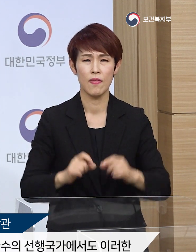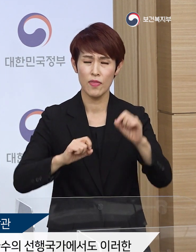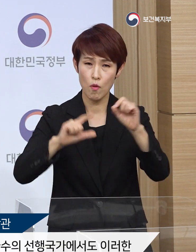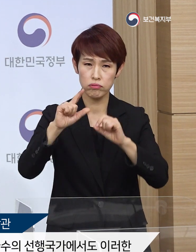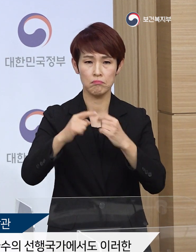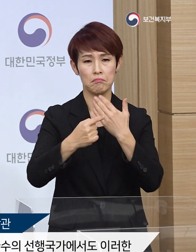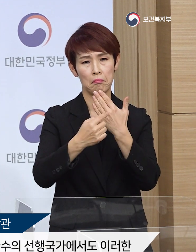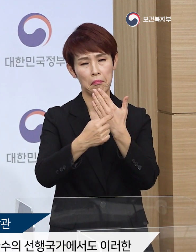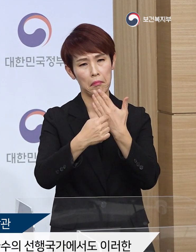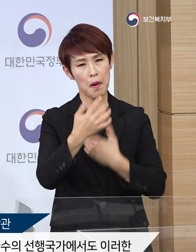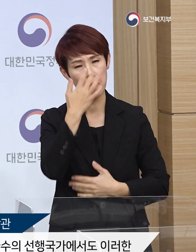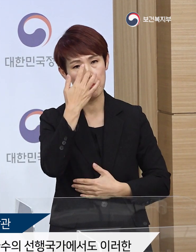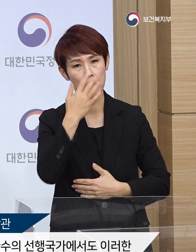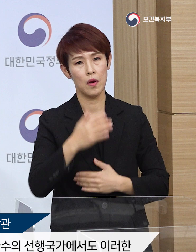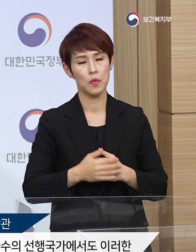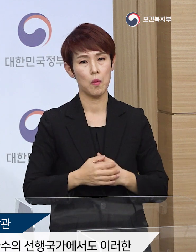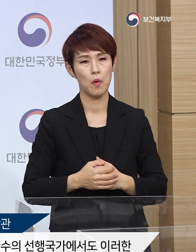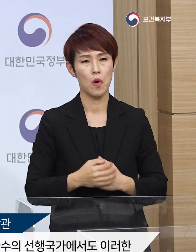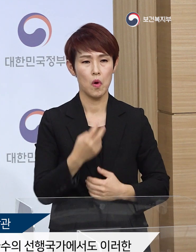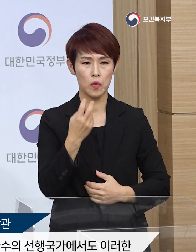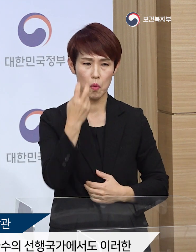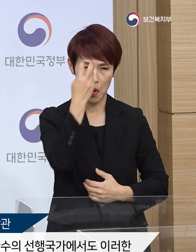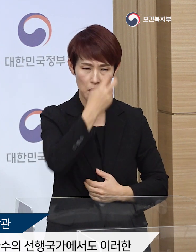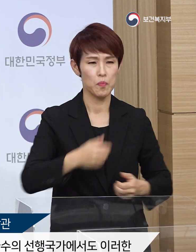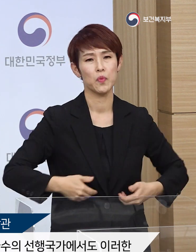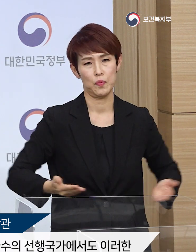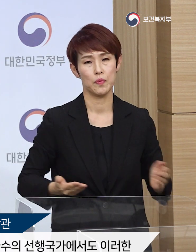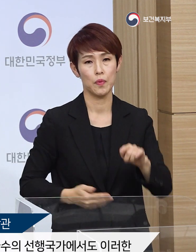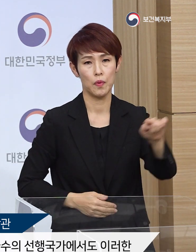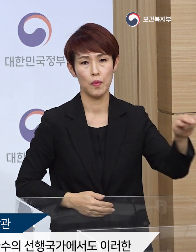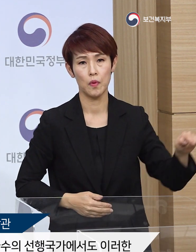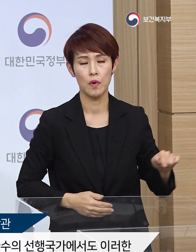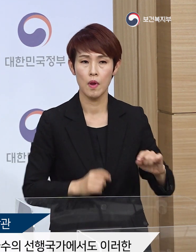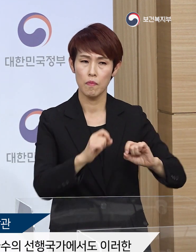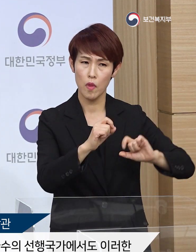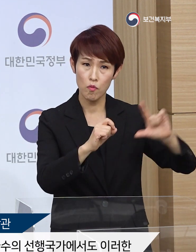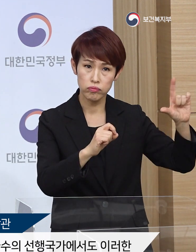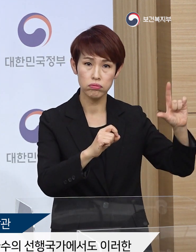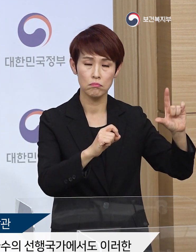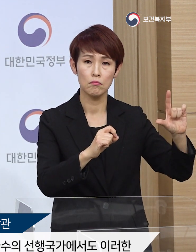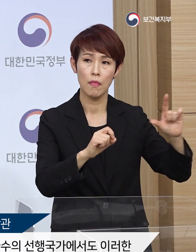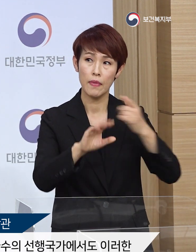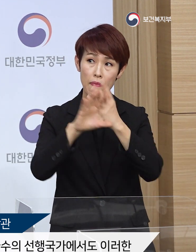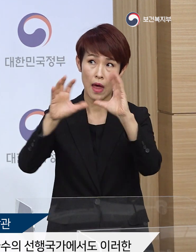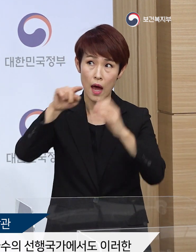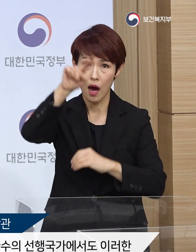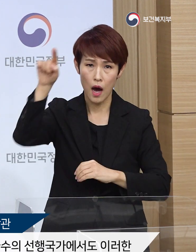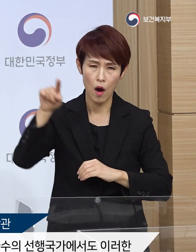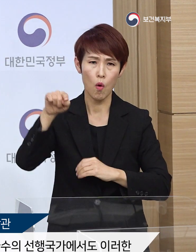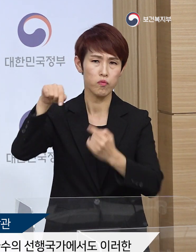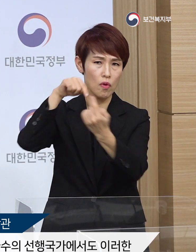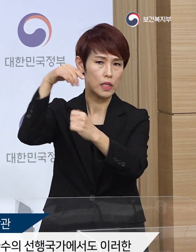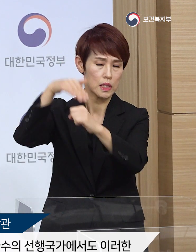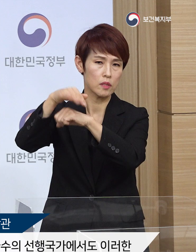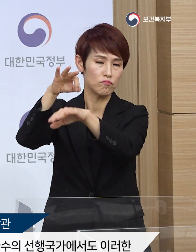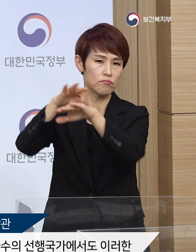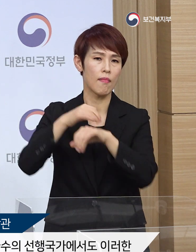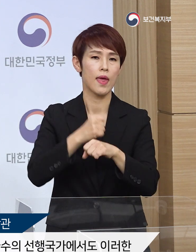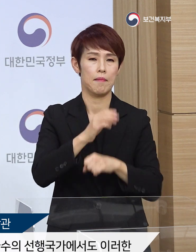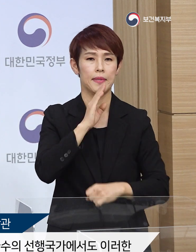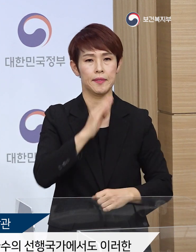대부분이 무증상이거나 의료적 관리가 필요가 없고 다수의 선행국가에서도 이러한 체계를 운영하는 점을